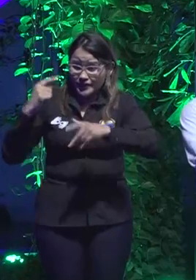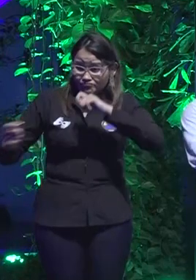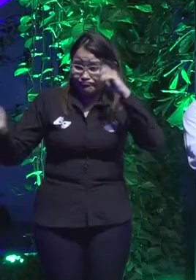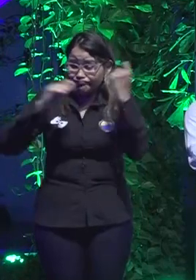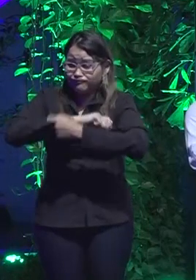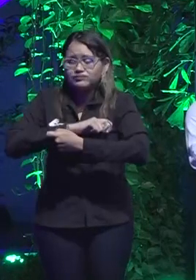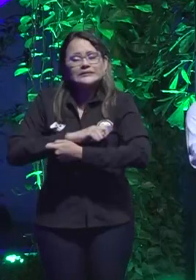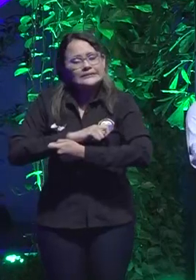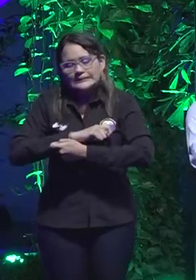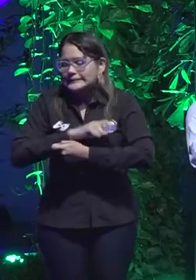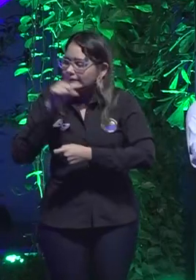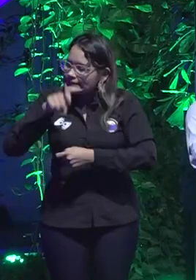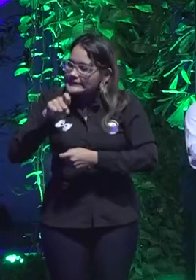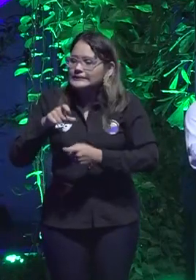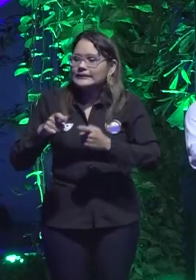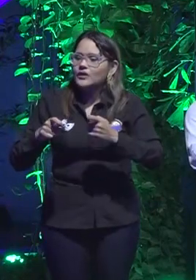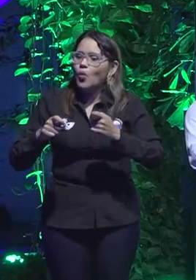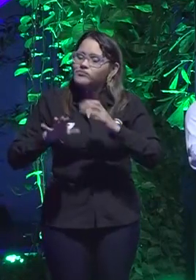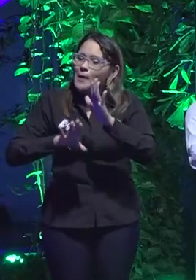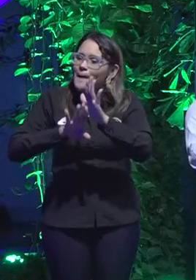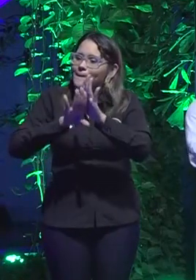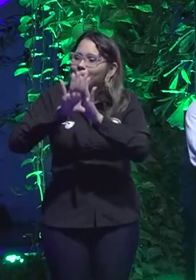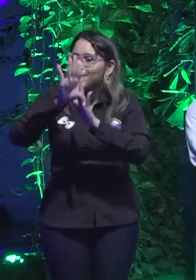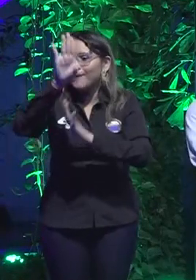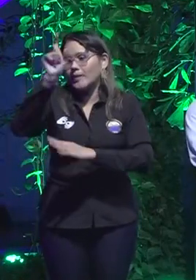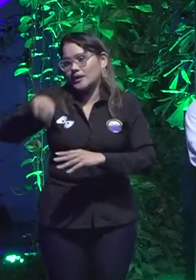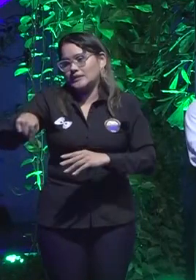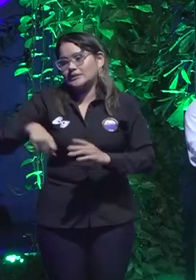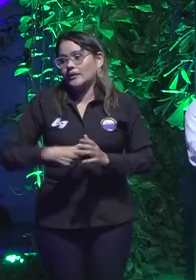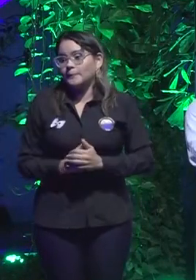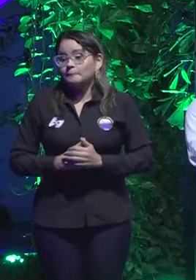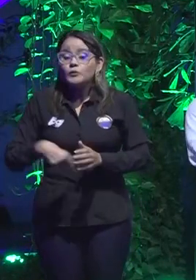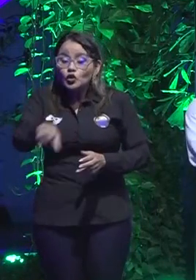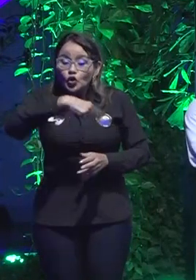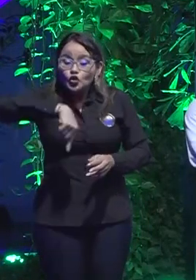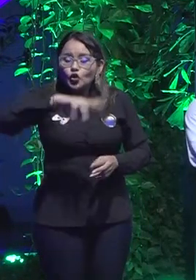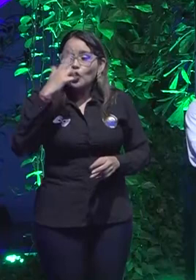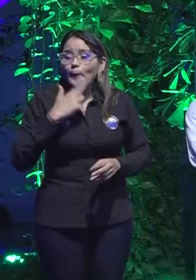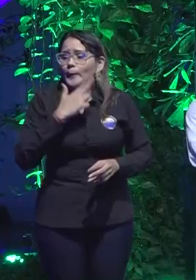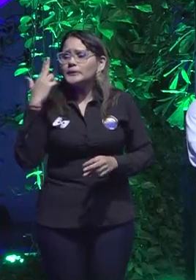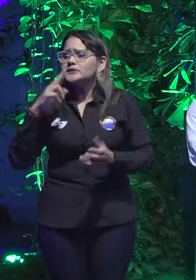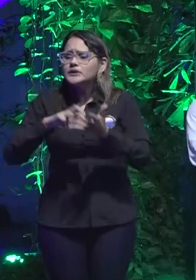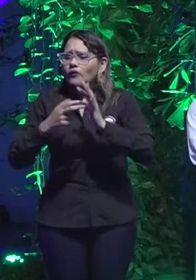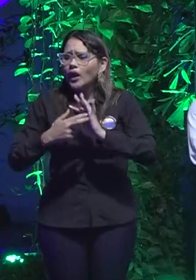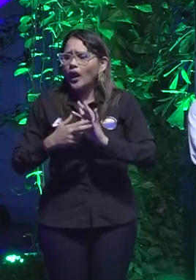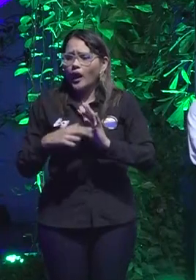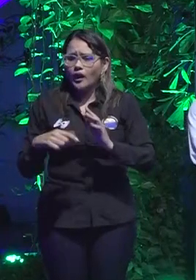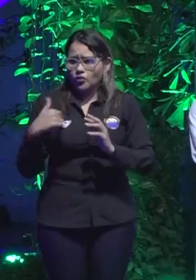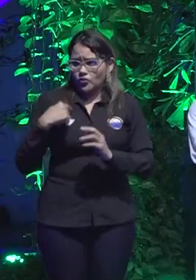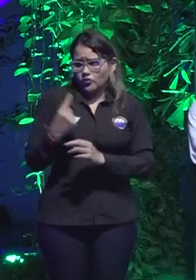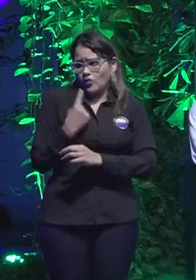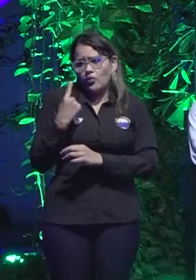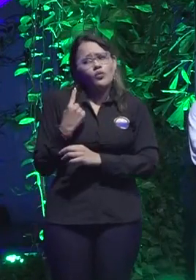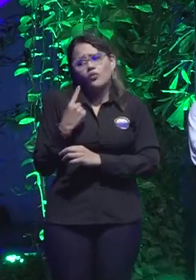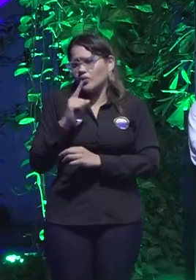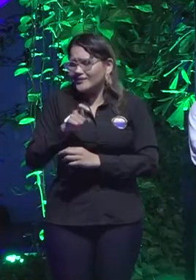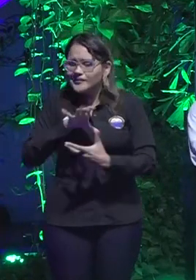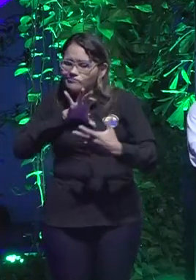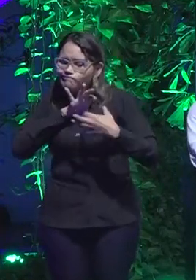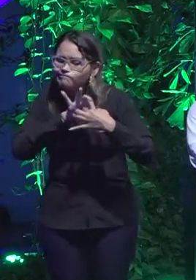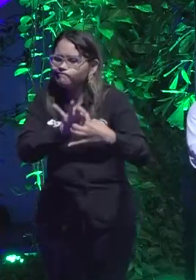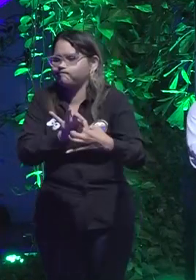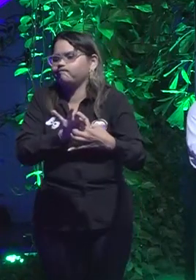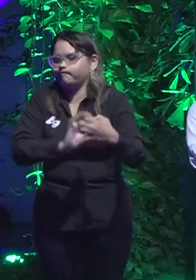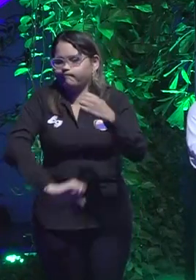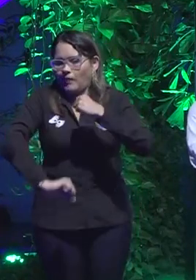avances significativos. Y parte de ese compromiso para nosotros significa que no podemos solos, que tenemos que trabajar conjuntamente en una